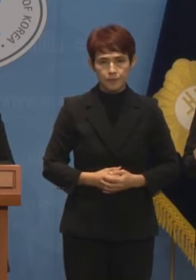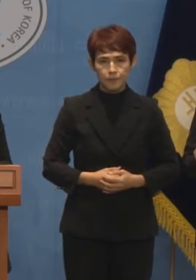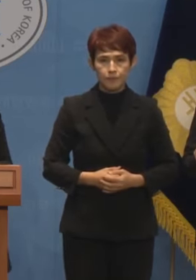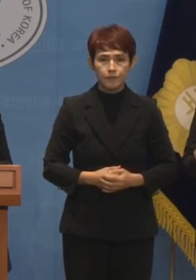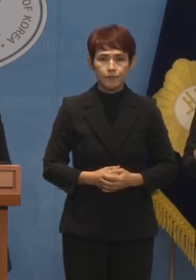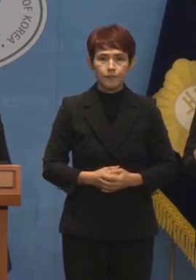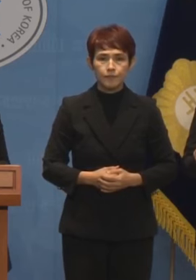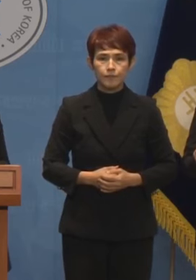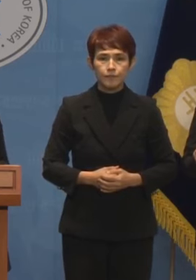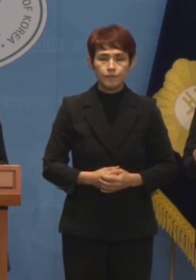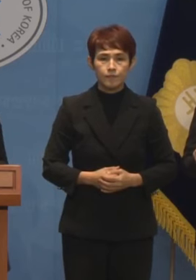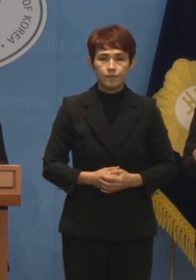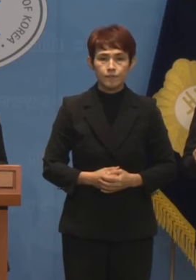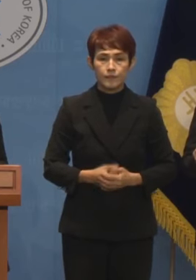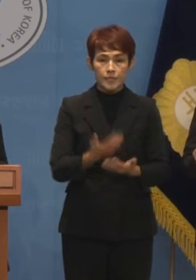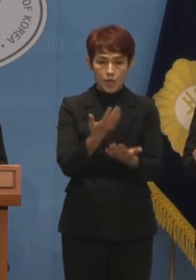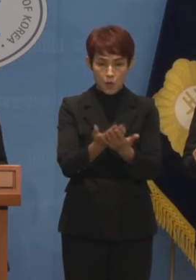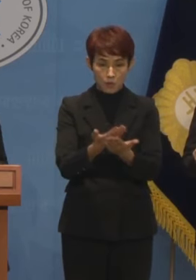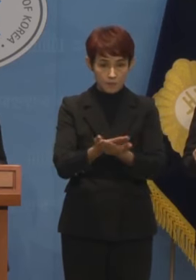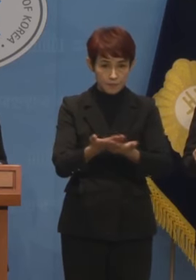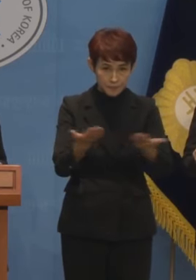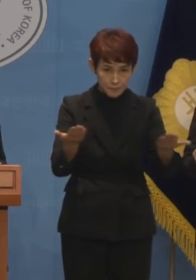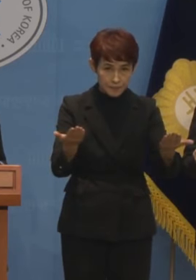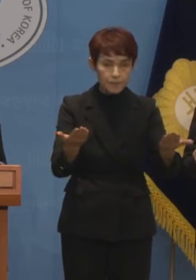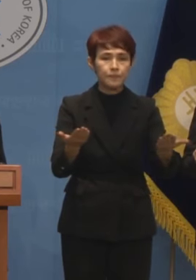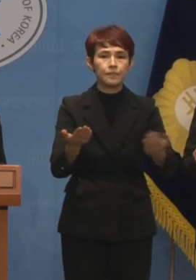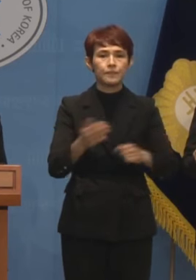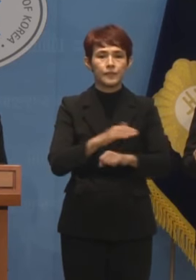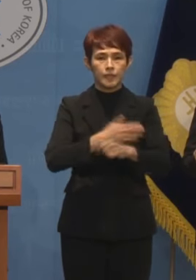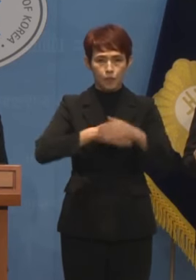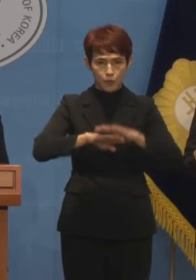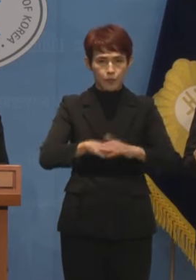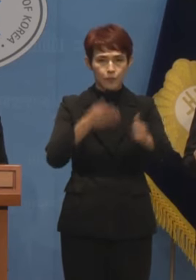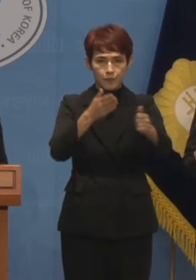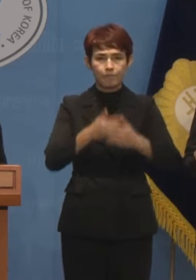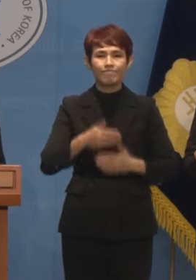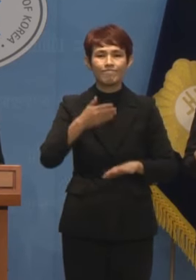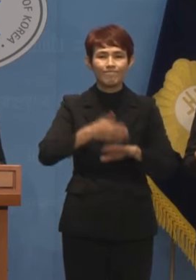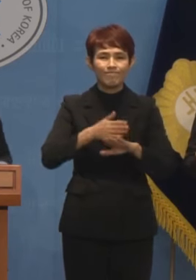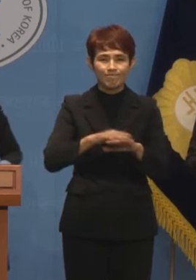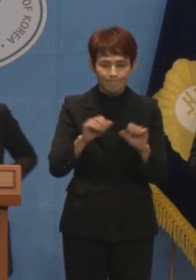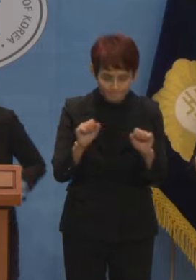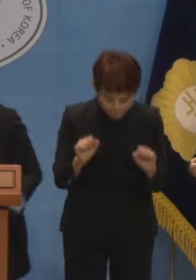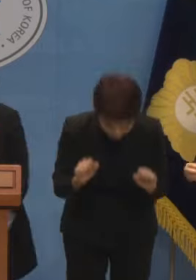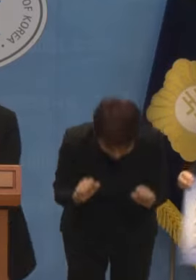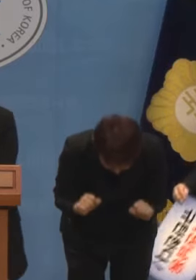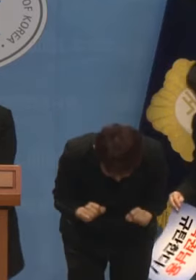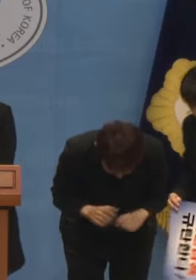않습니다. 대신 배포된 기자회견문과 보도자료를 참조해 주십시오. 감사합니다.